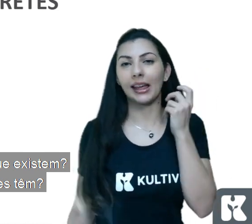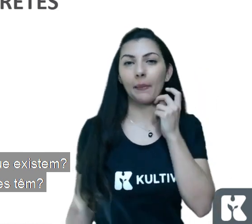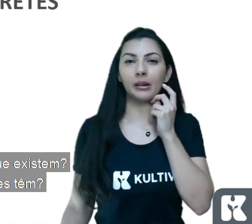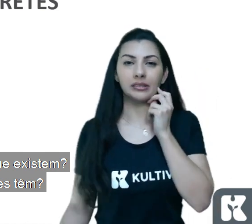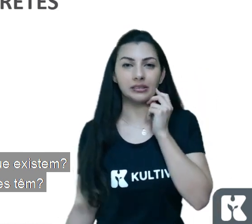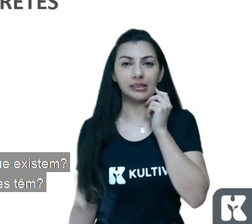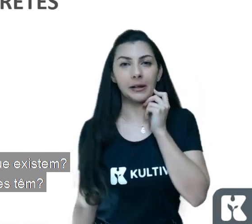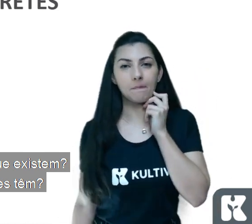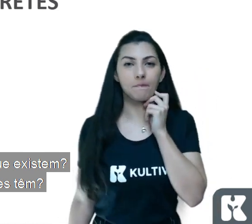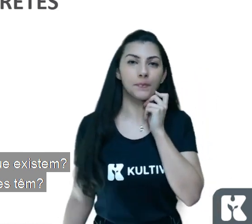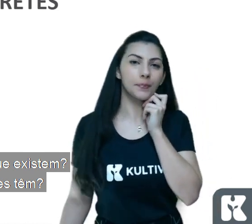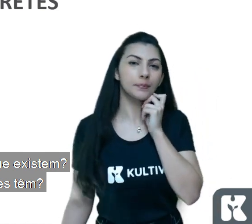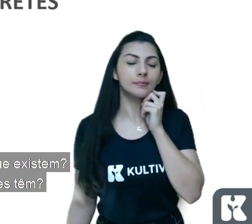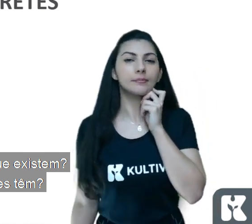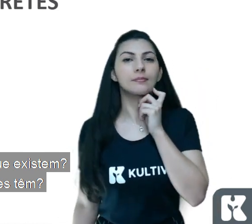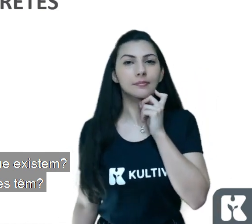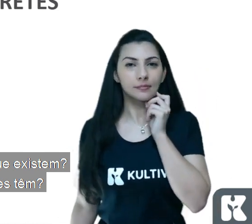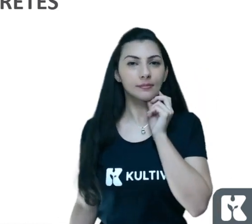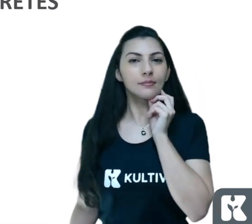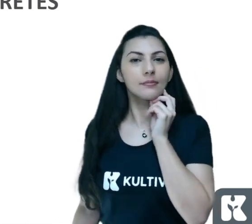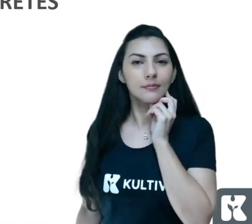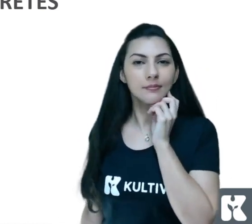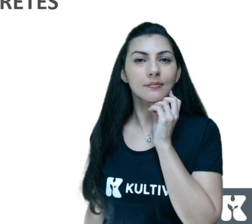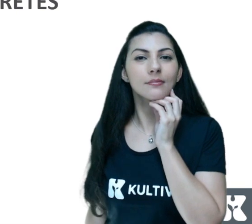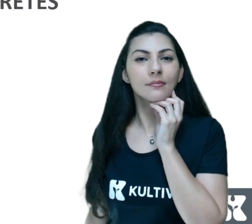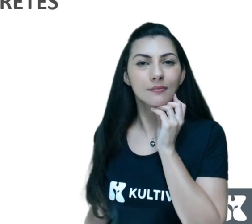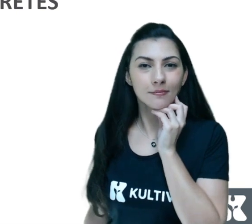Quantos intérpretes tem?